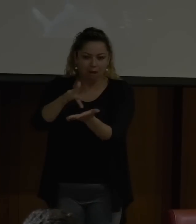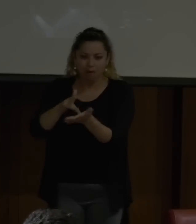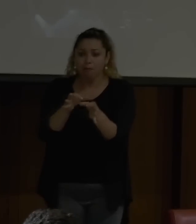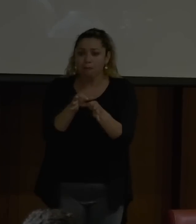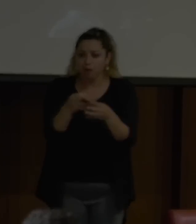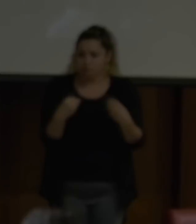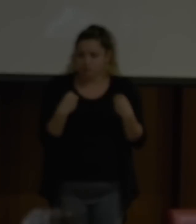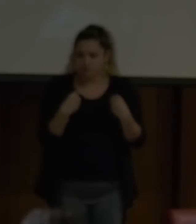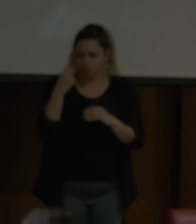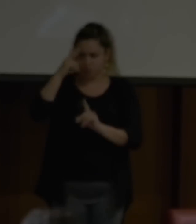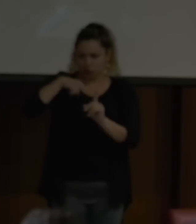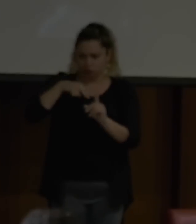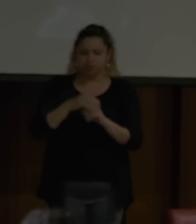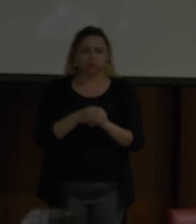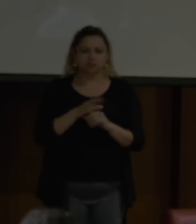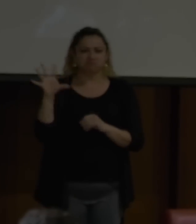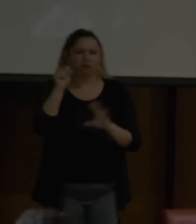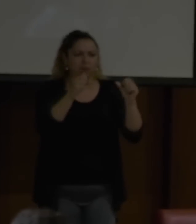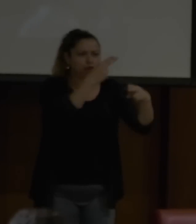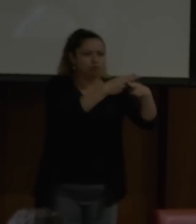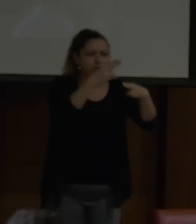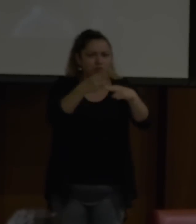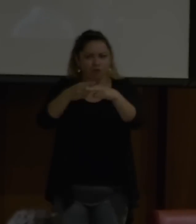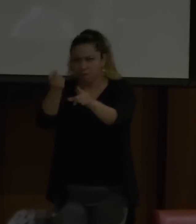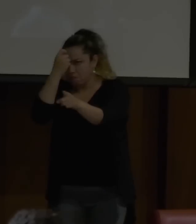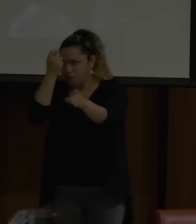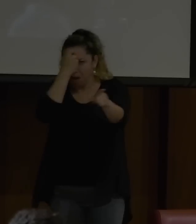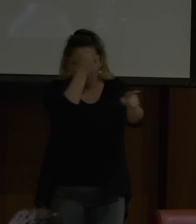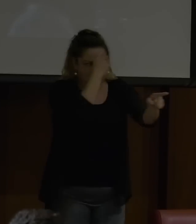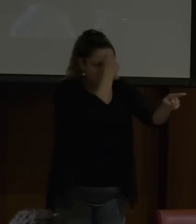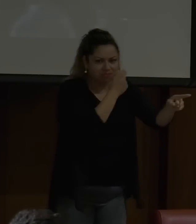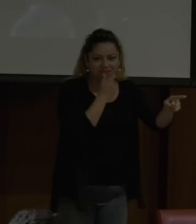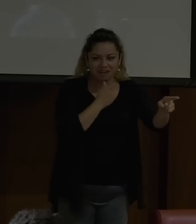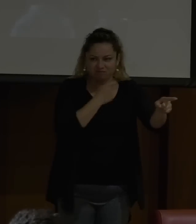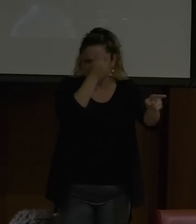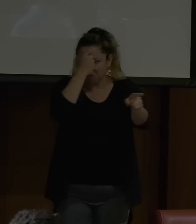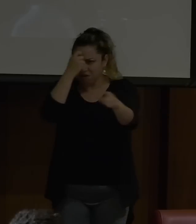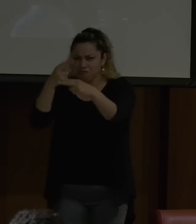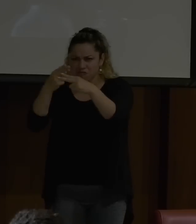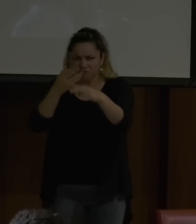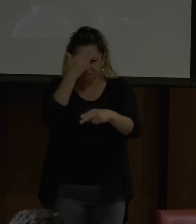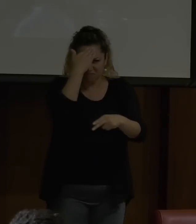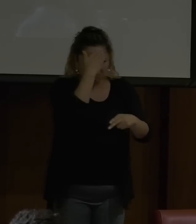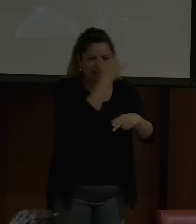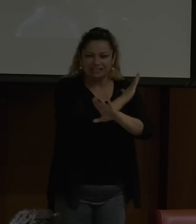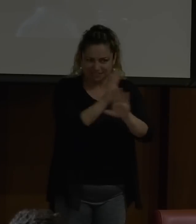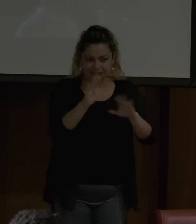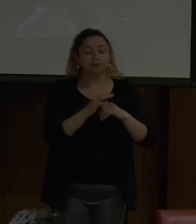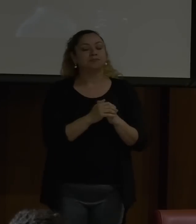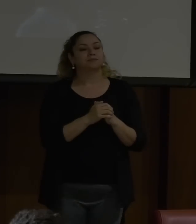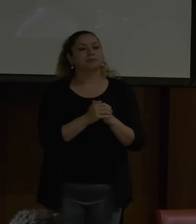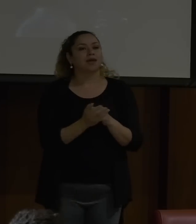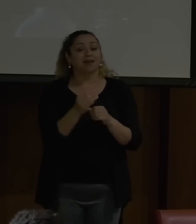vivir en el pueblo, ya se sabía todos los nombres de los habitantes. Y él fue cantando, después que hizo la canción, fue